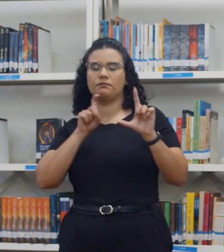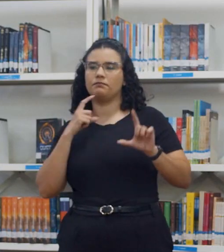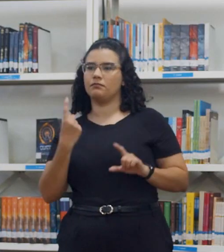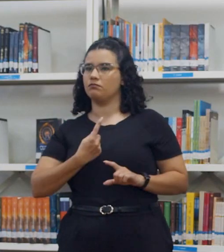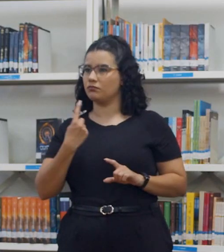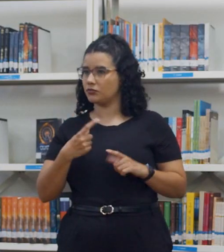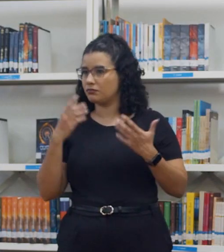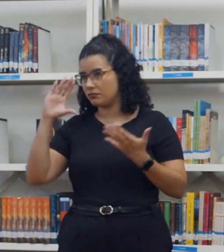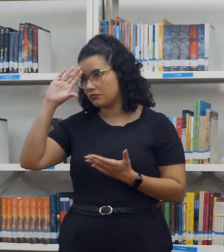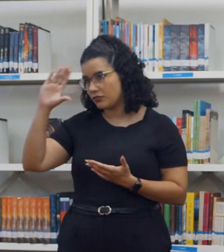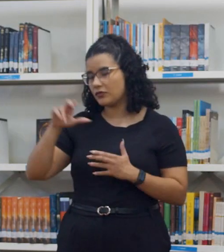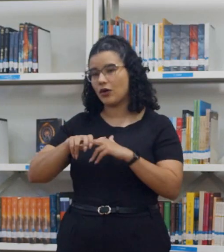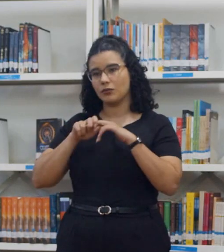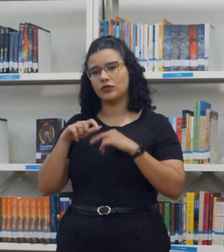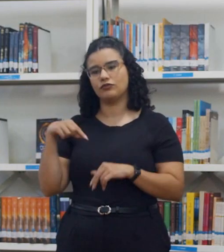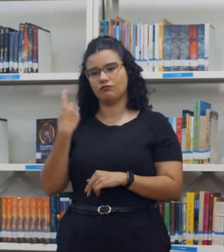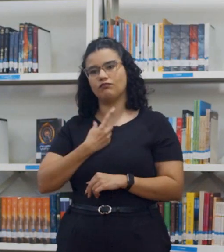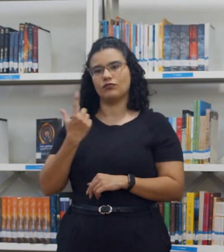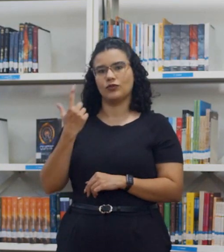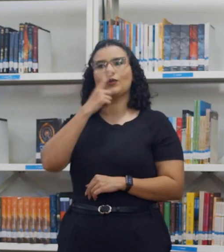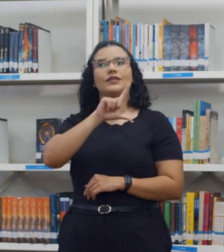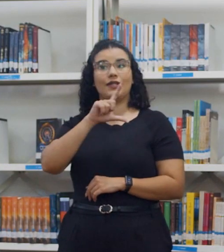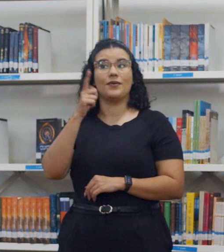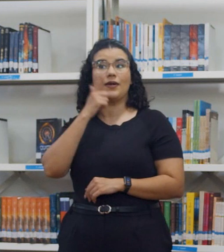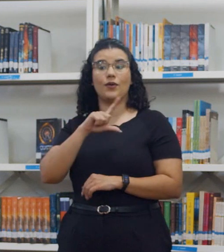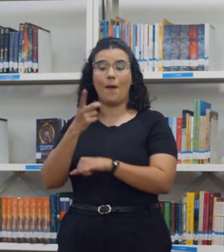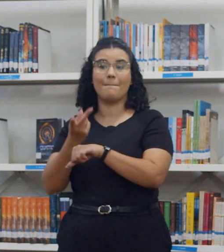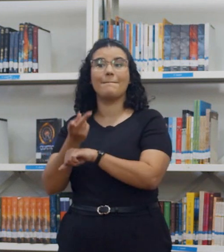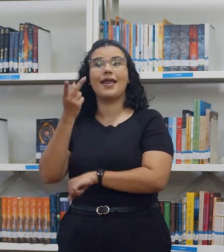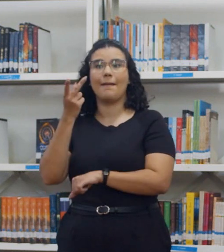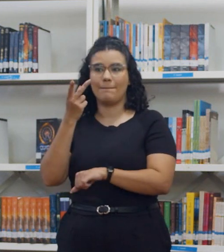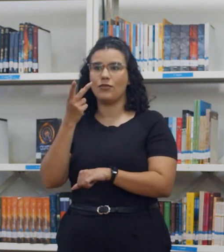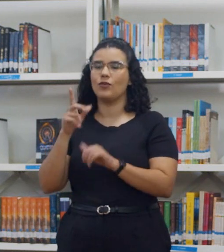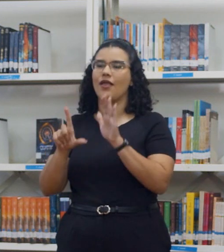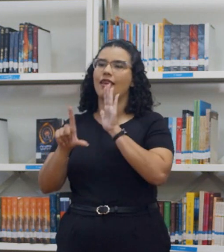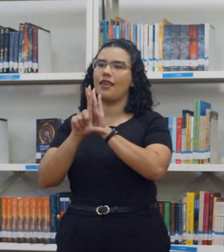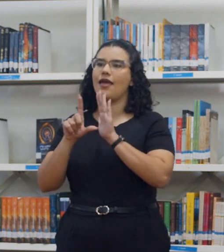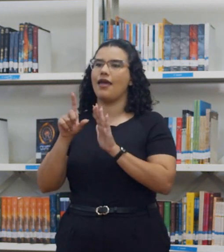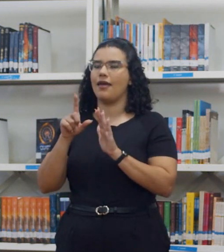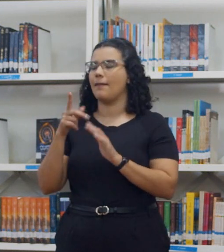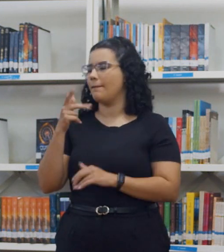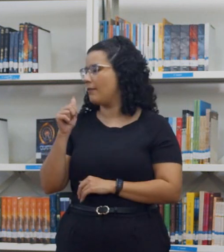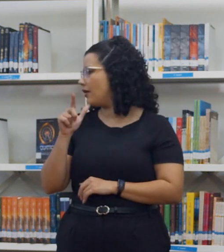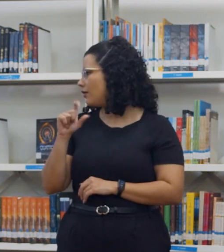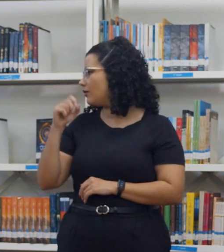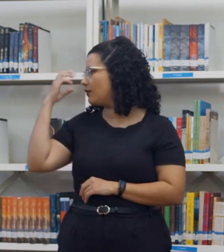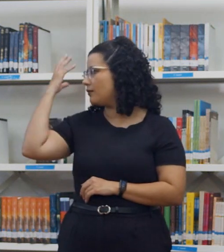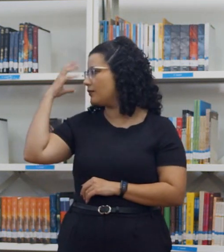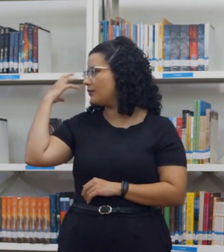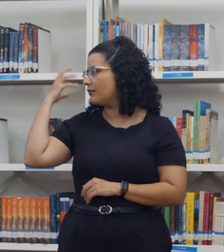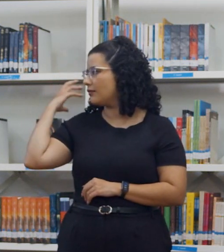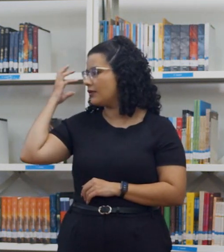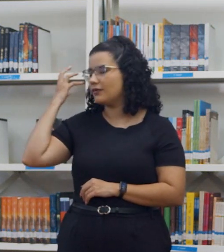principal. Então a gente conseguiu, nós ganhamos o prêmio da Lei Paulo Gustavo para escrever.